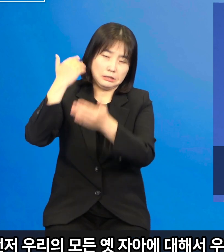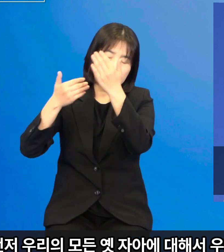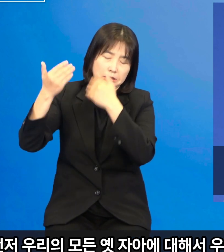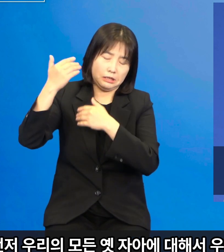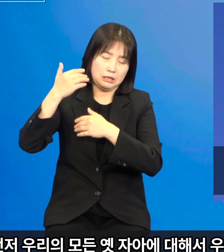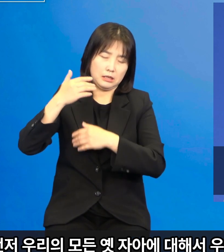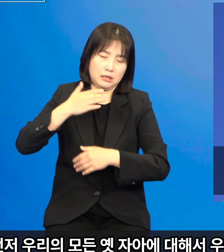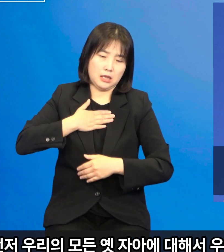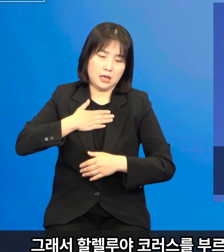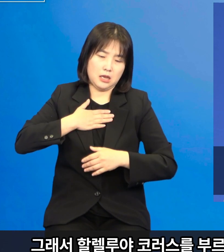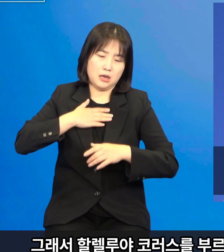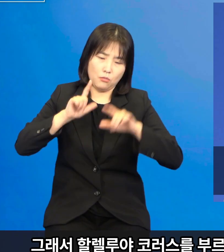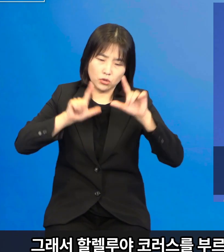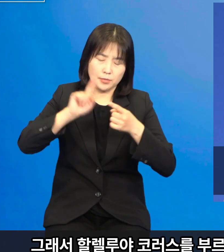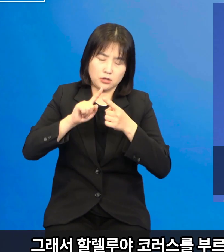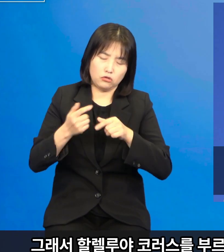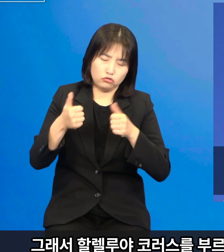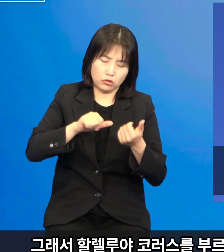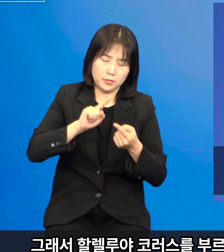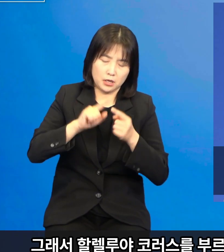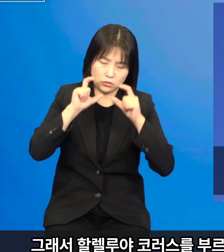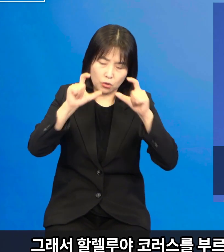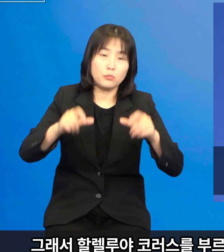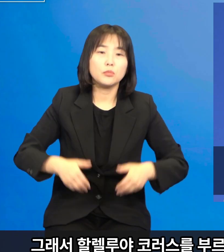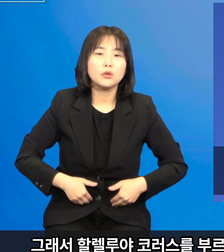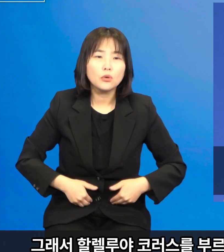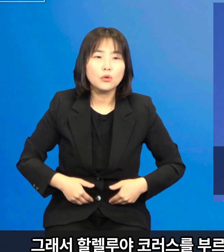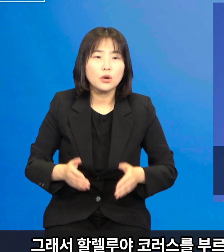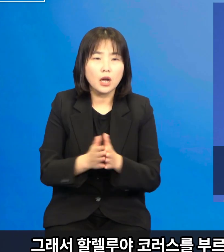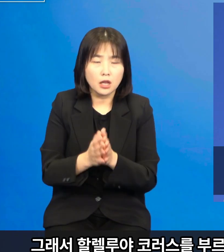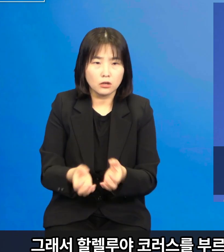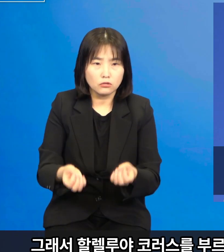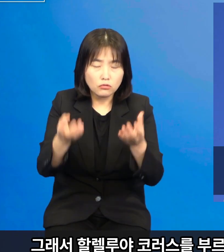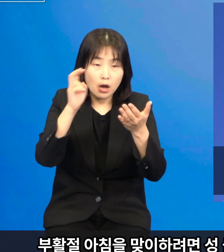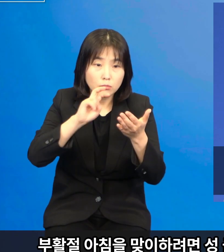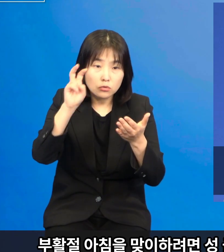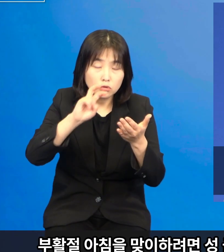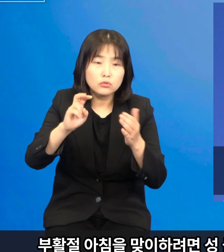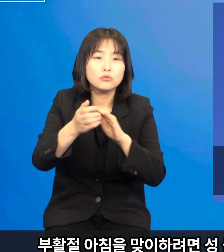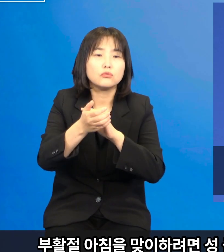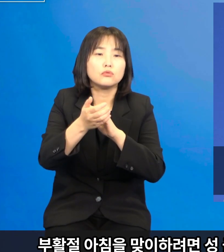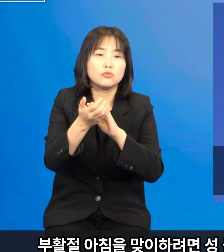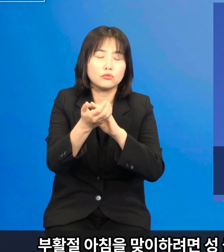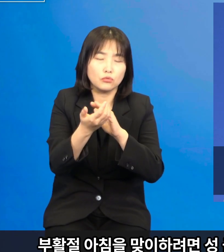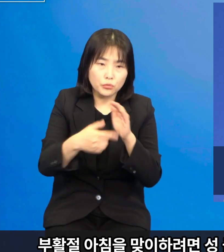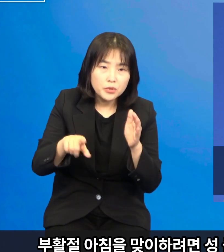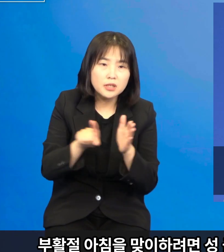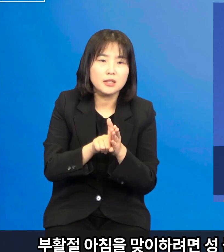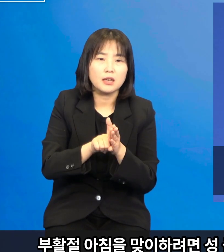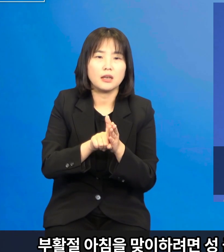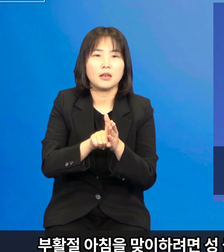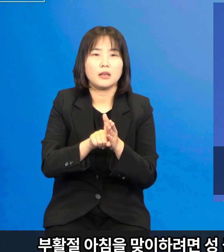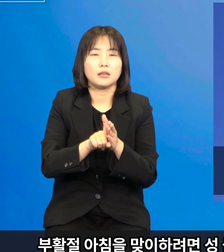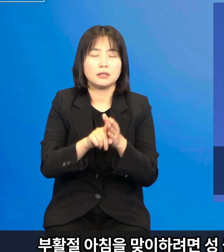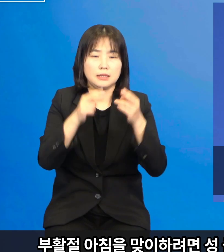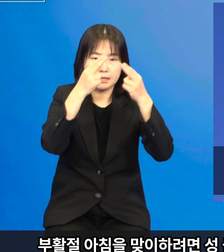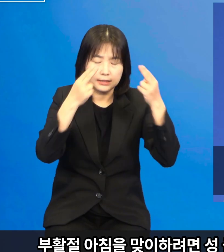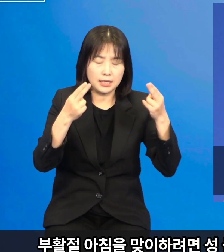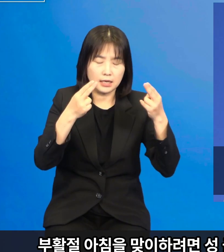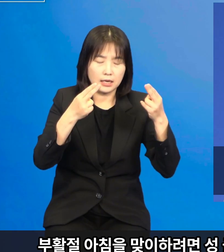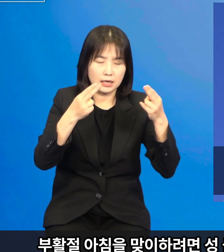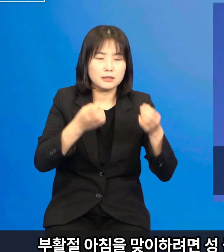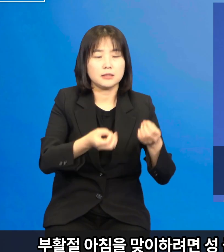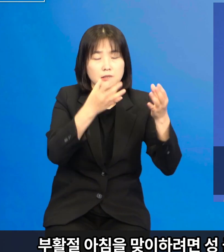된다는 것이죠. 그래서 할렐루야 코러스를 부르려면 장례식을 먼저 치러야 되고, 부활절 아침을 맞이하려면